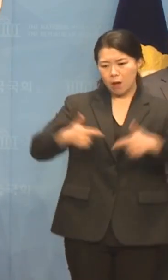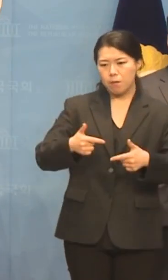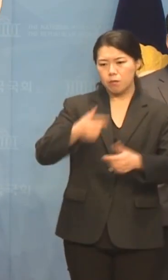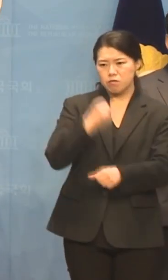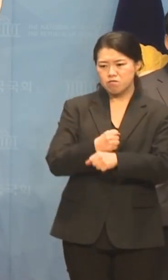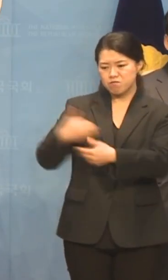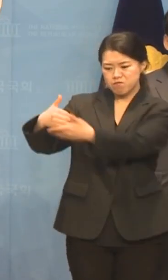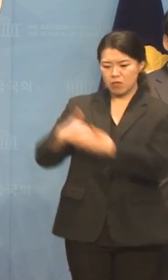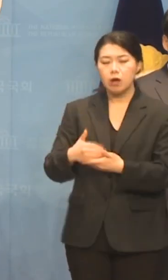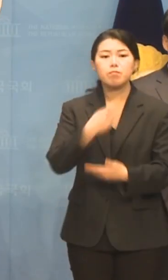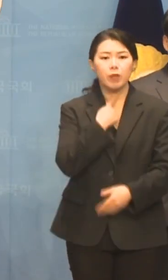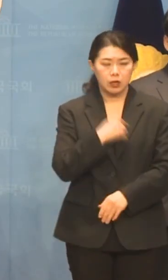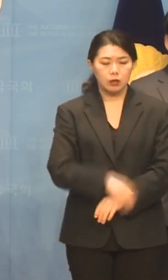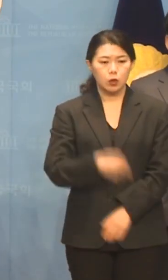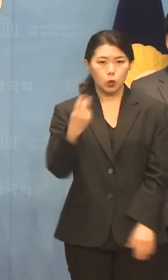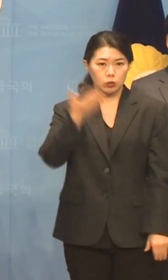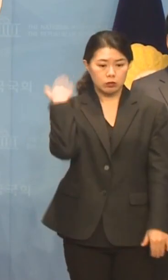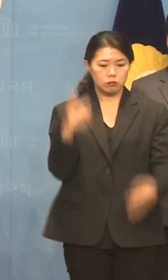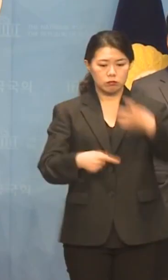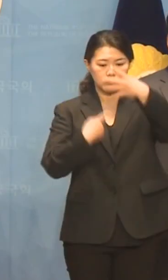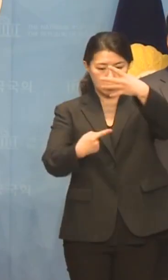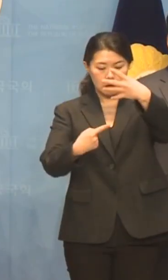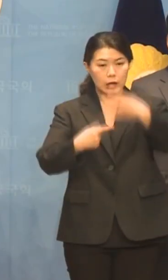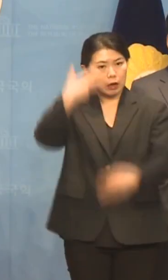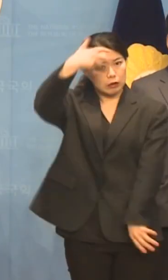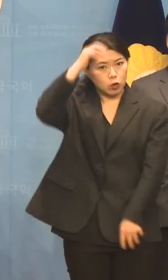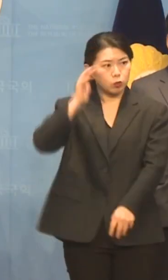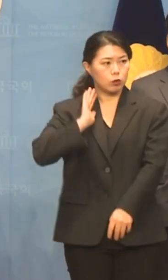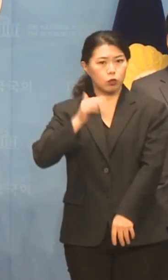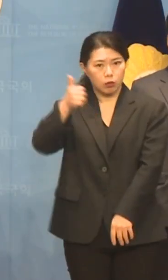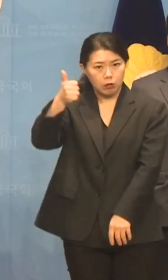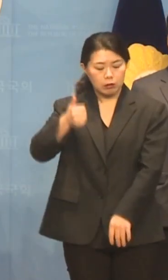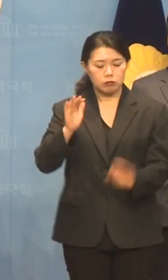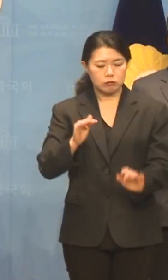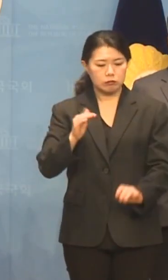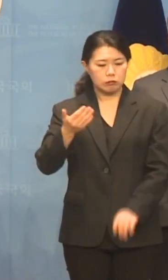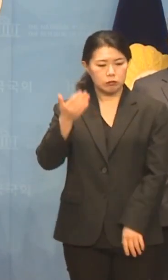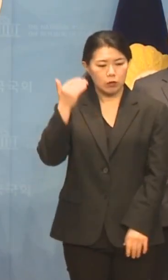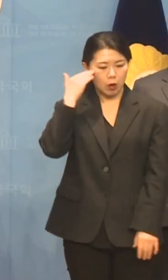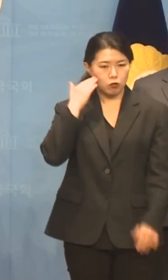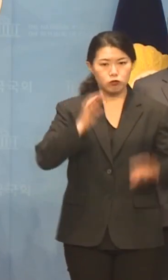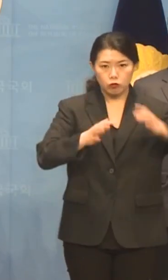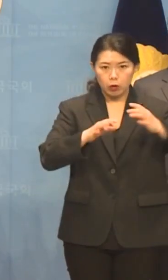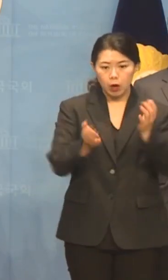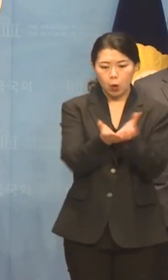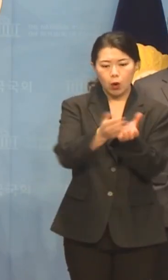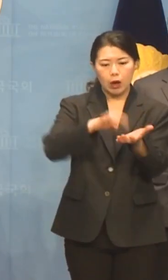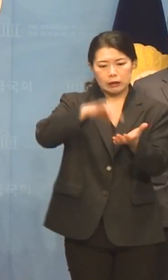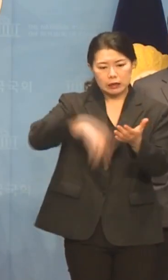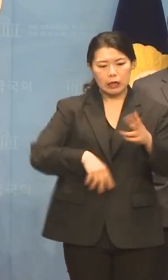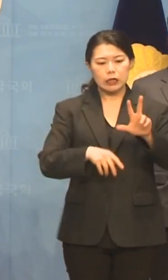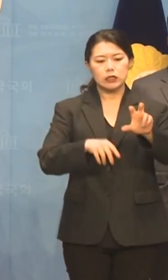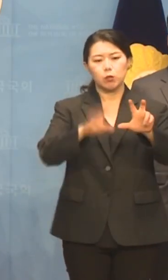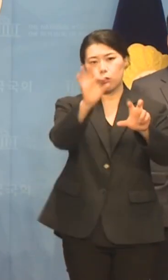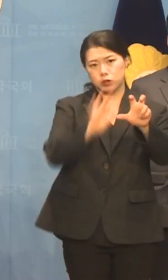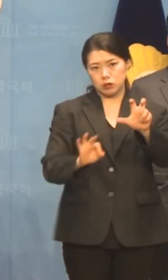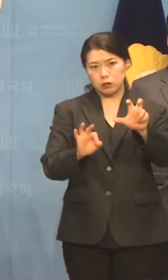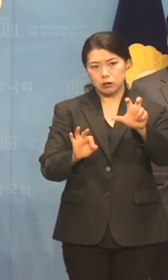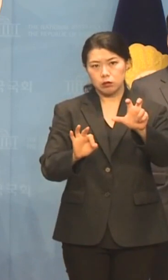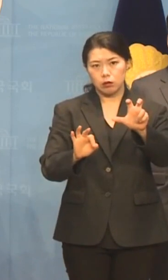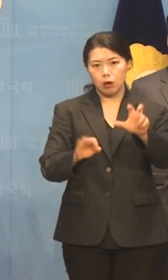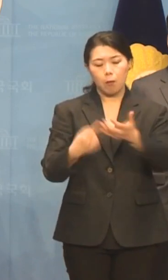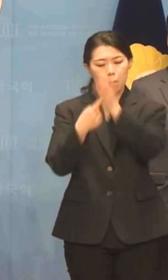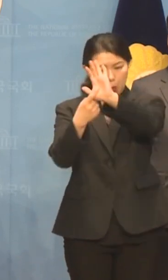요구했다. 그리고 지난 4월 1일 트럼프 대통령은 우리나라의 25% 상호 관세